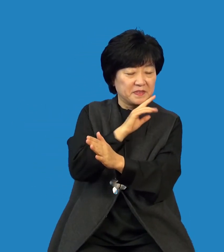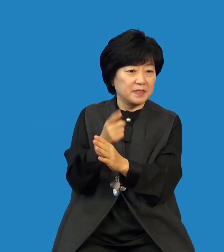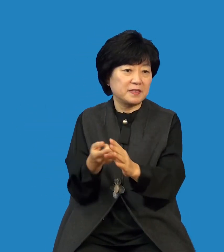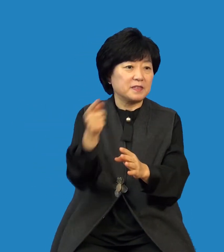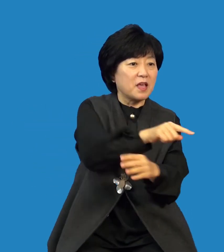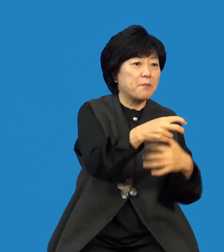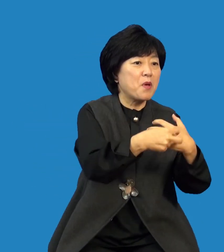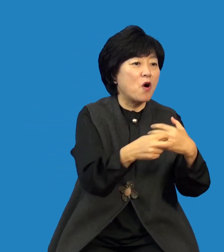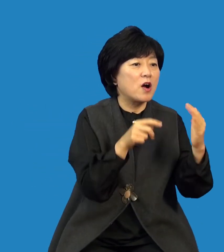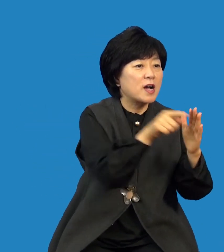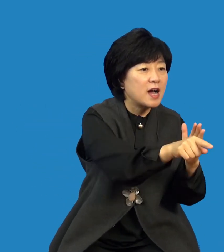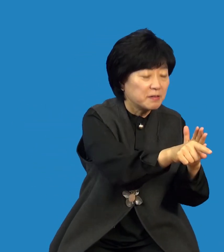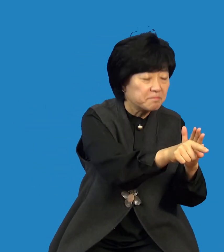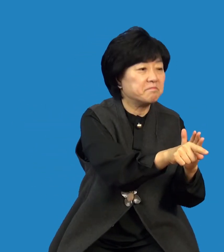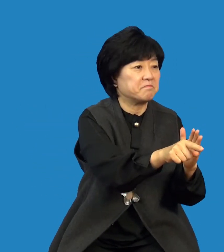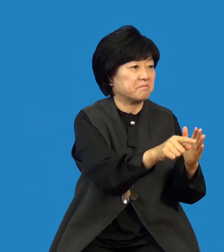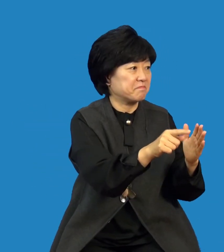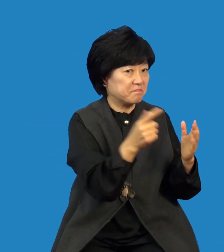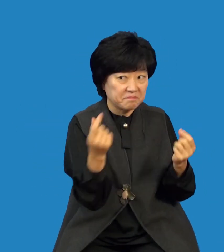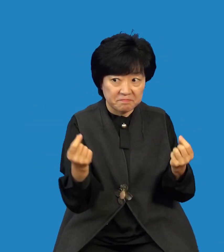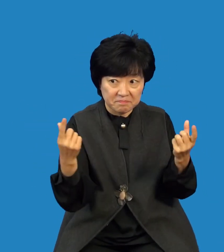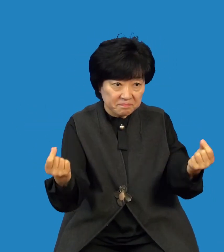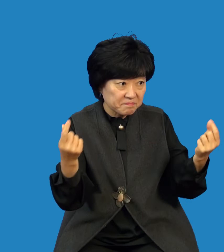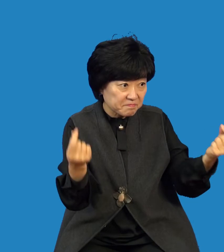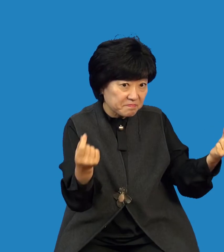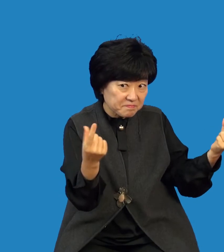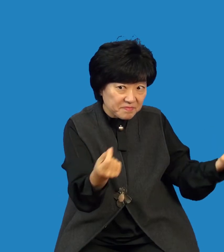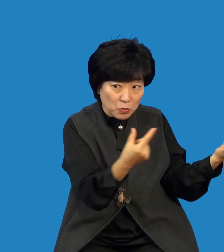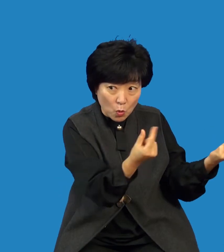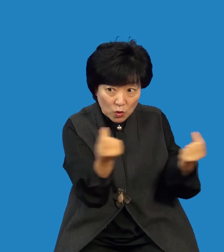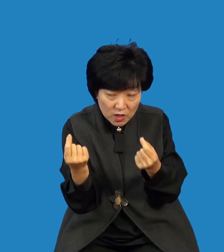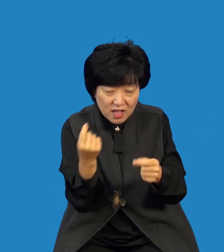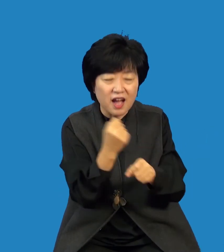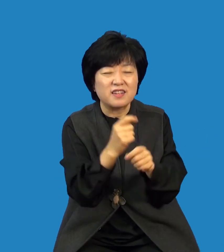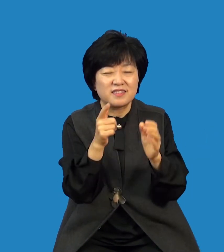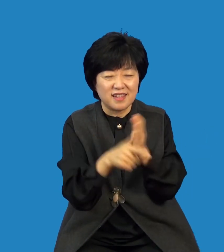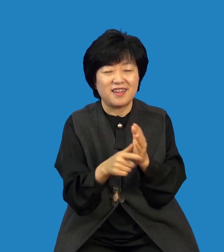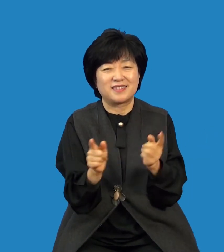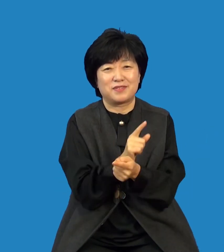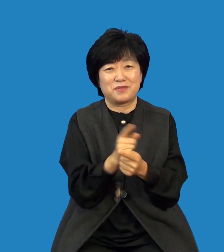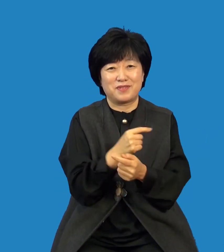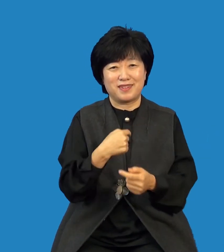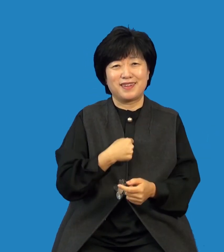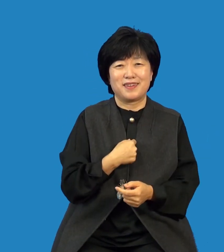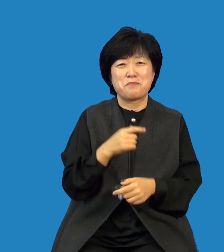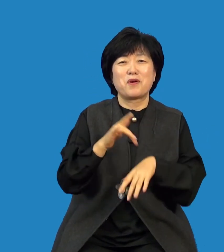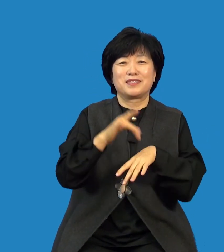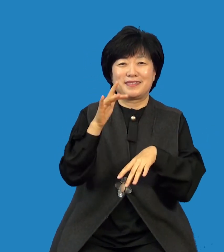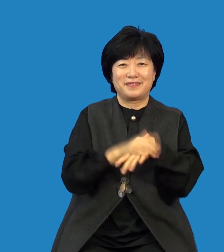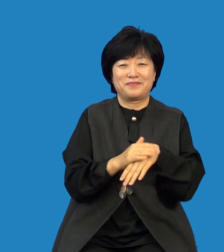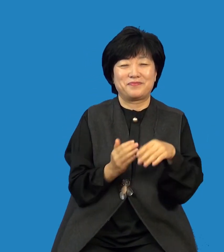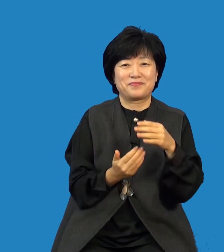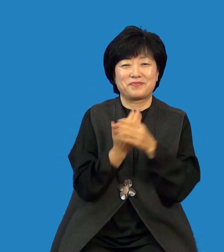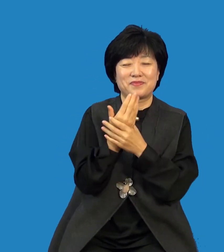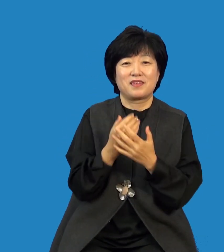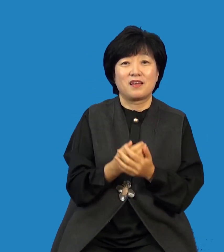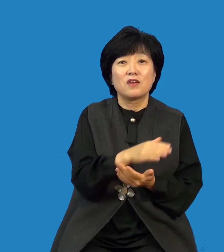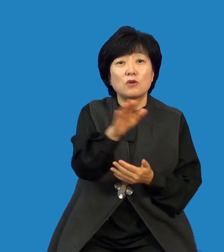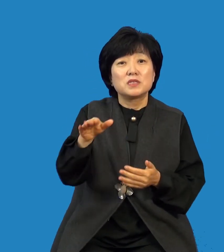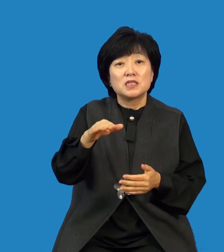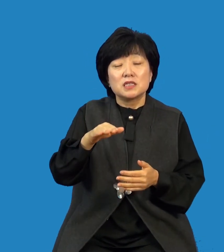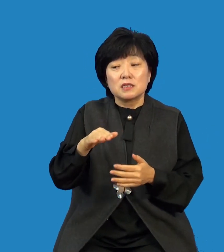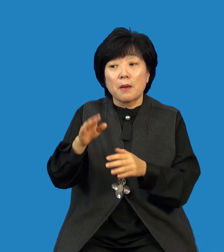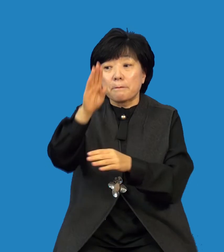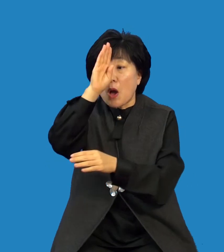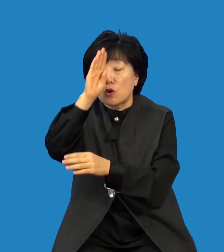그런 이제 버릇이 생겼어요. 그때 고생해서 그런 거지. 근데 여러분, 인생도 마찬가지입니다. 우리 인생도 진단을 잘못하잖아요.